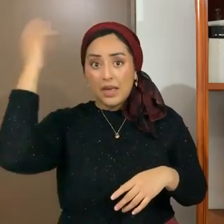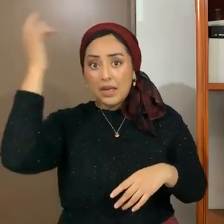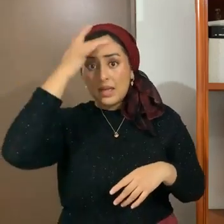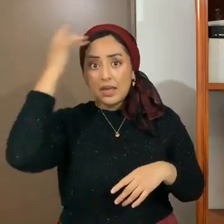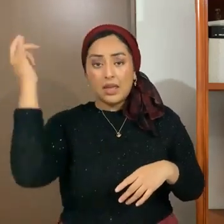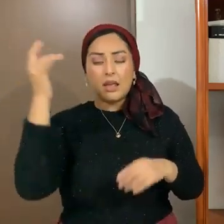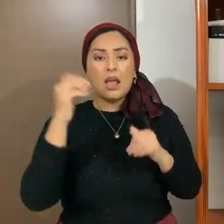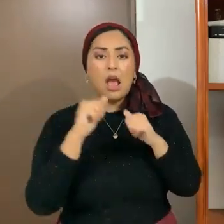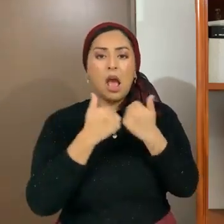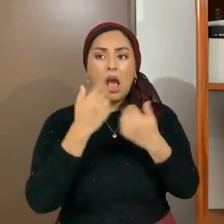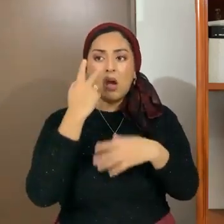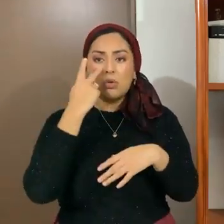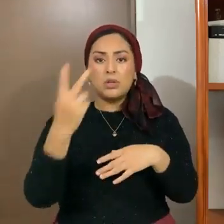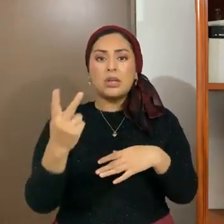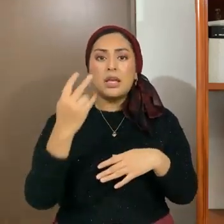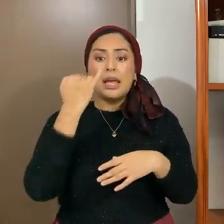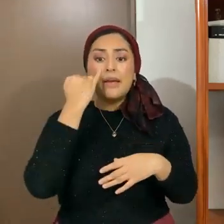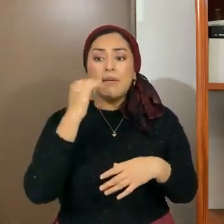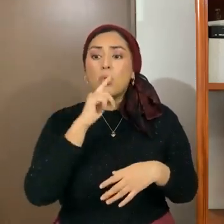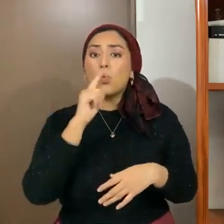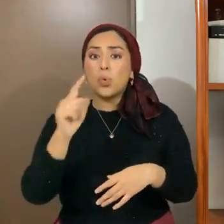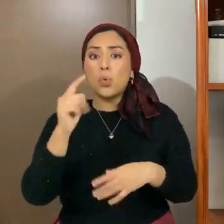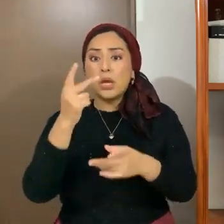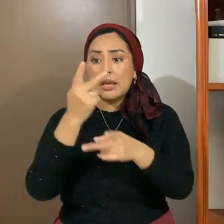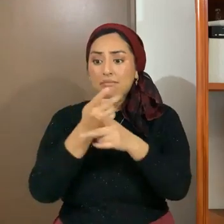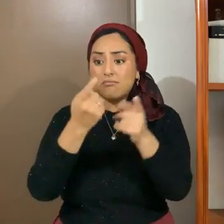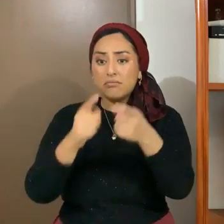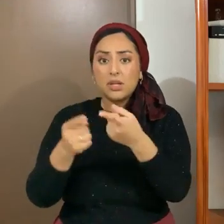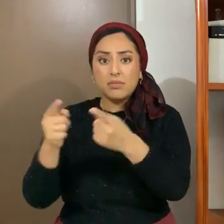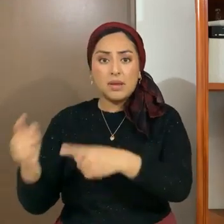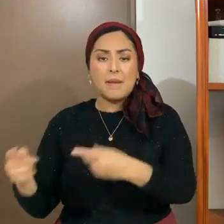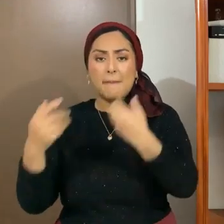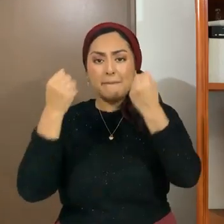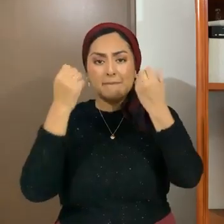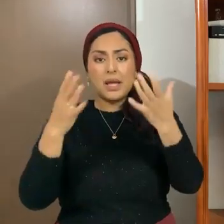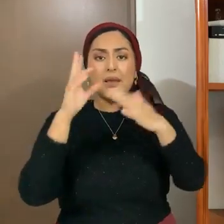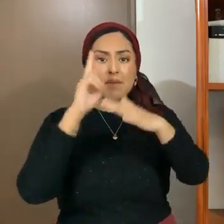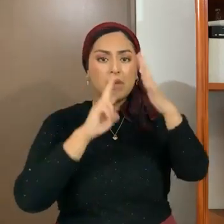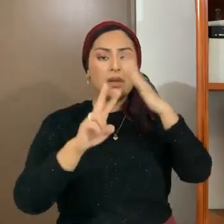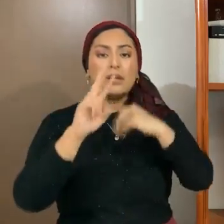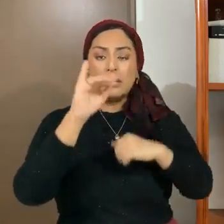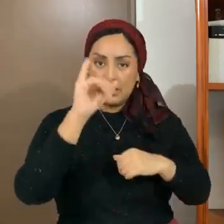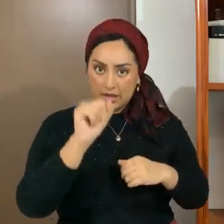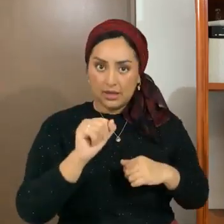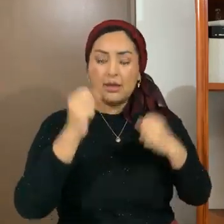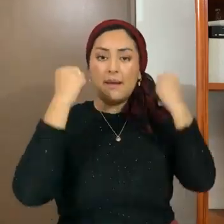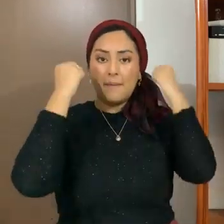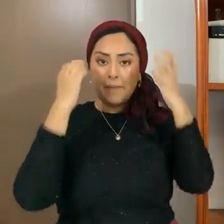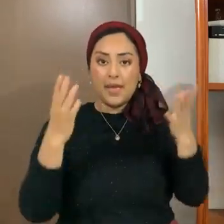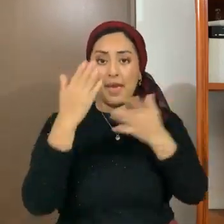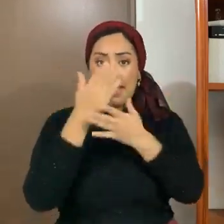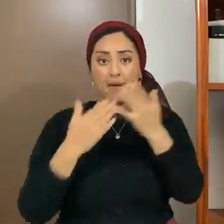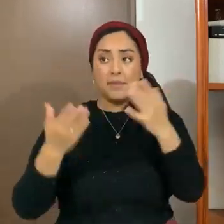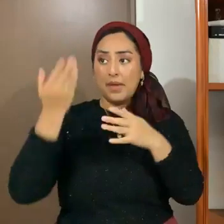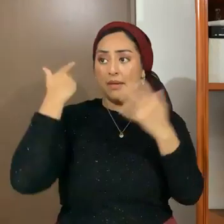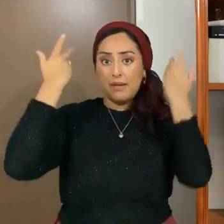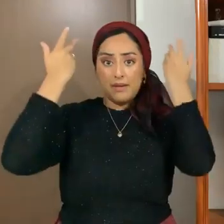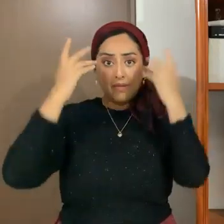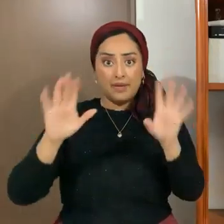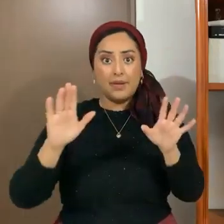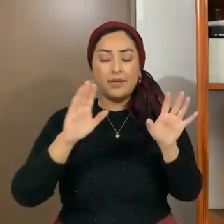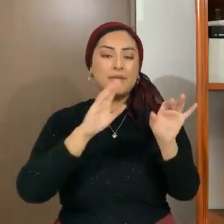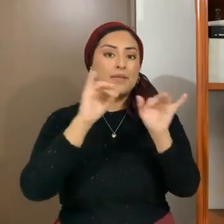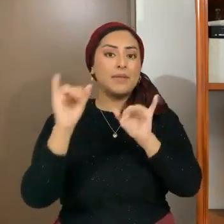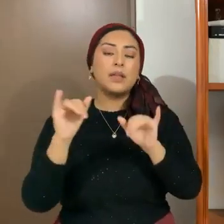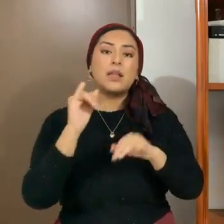¿cómo nos daríamos cuenta de su cumplimiento? ¿Sí? ¿Son muchas profecías, Roy? Sí, son muchas. Algunas ya se cumplieron, como lo que